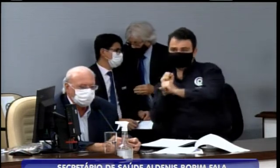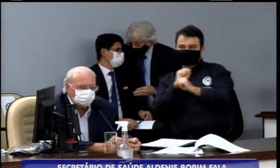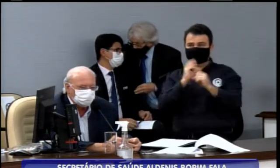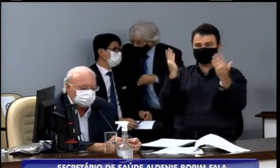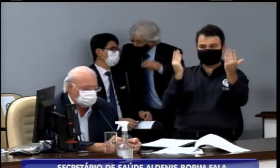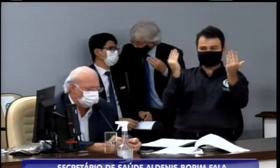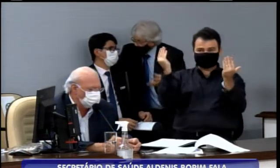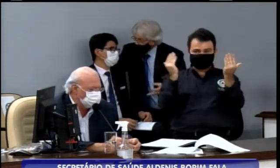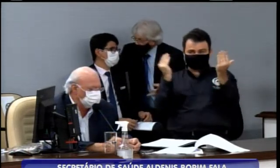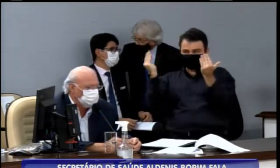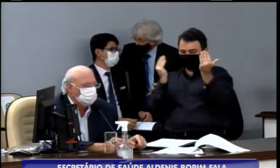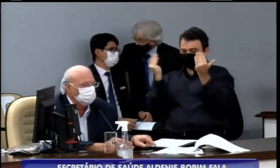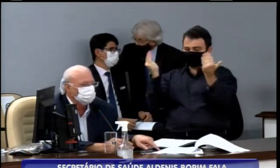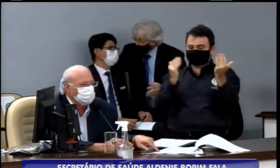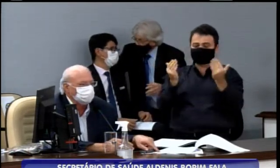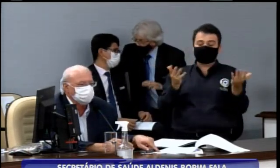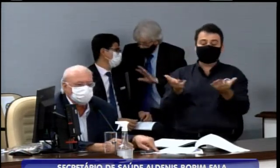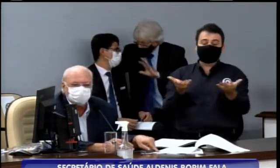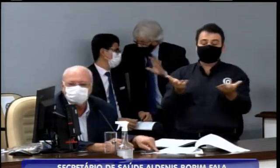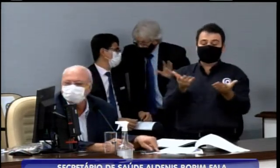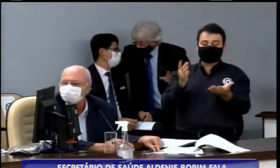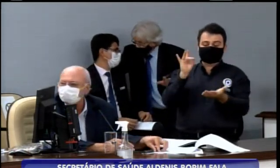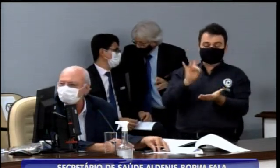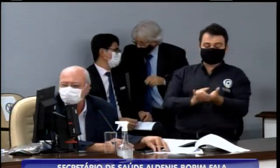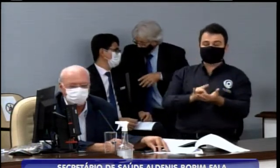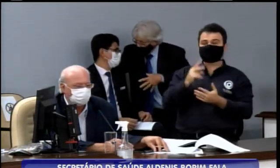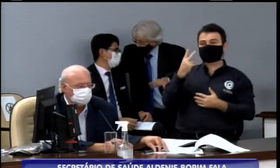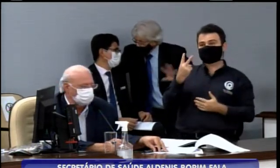com 218, um déficit de